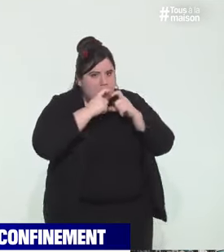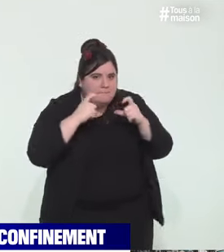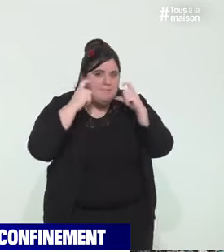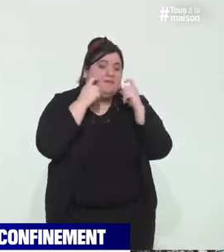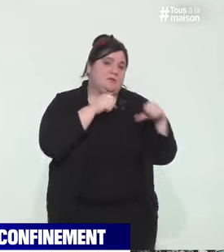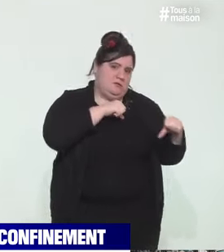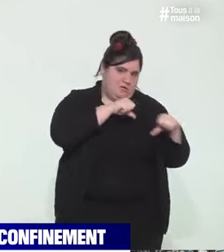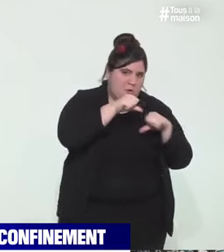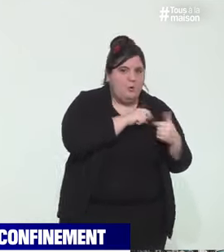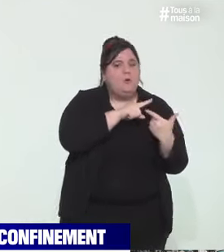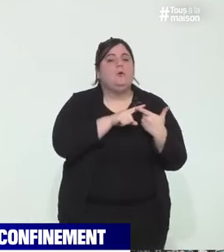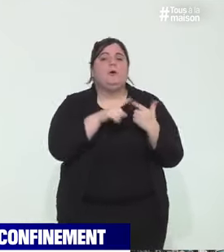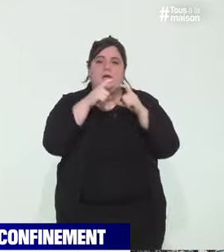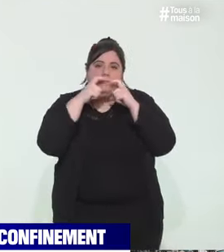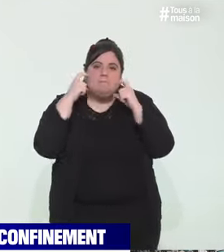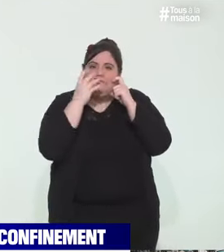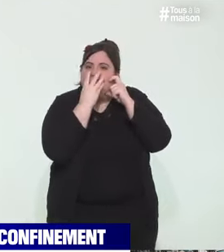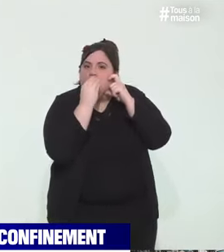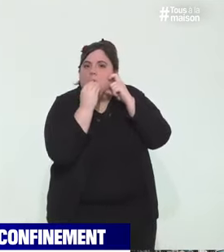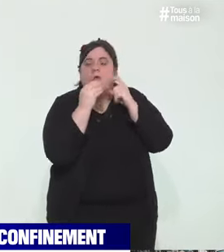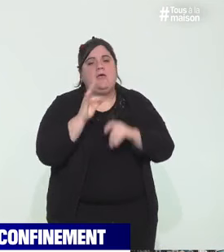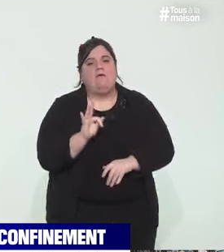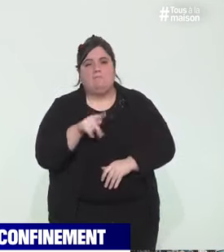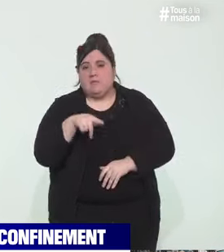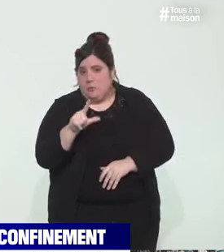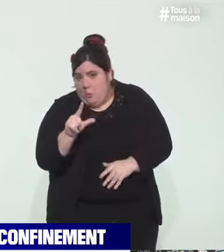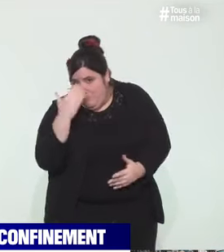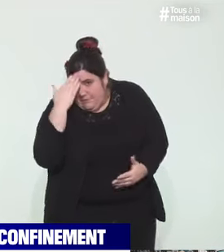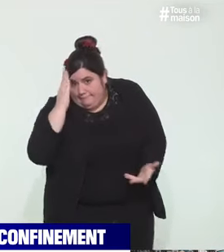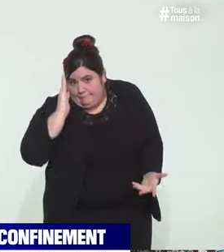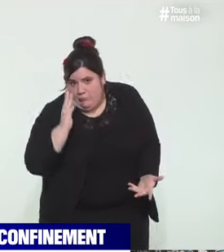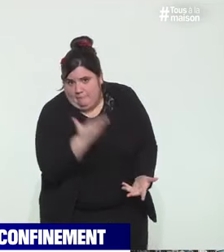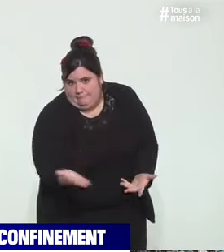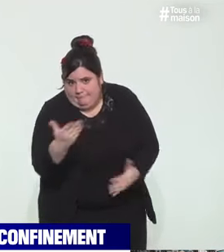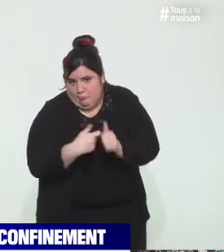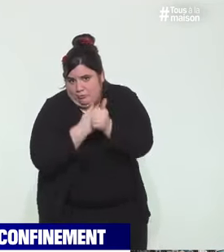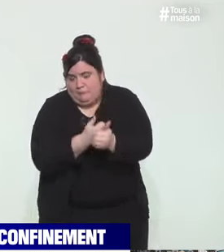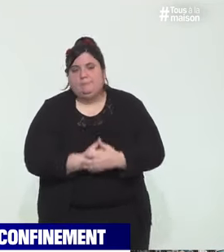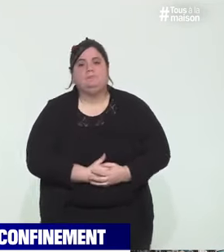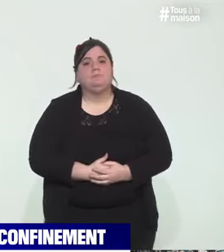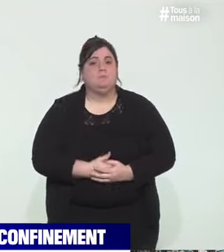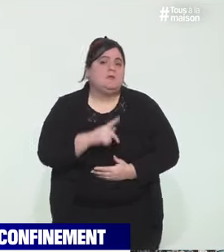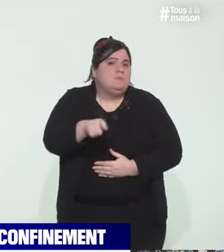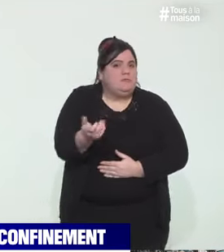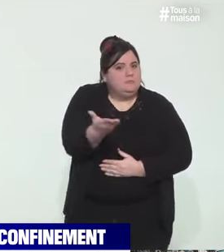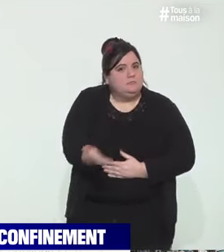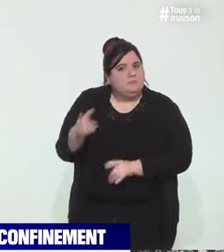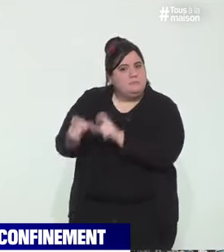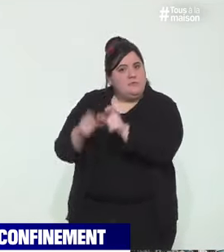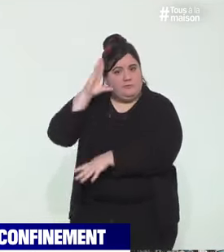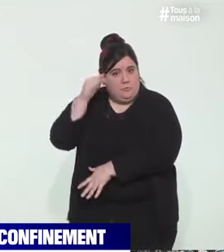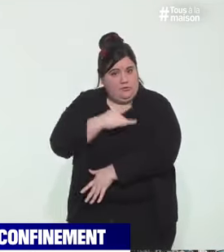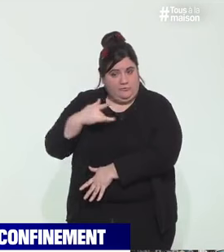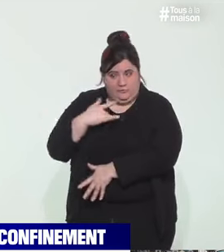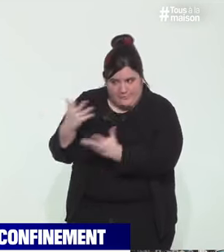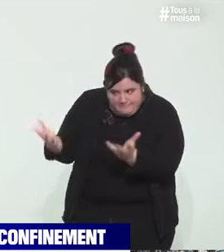les masques FFP2 si nécessaire. Et vous savez que nous sommes en train aussi d'accompagner l'ensemble des professionnels de santé dans la reprise de leurs